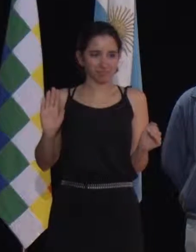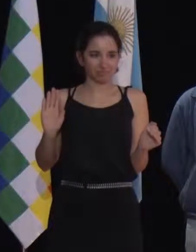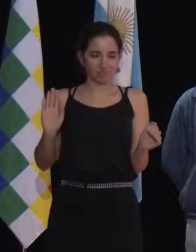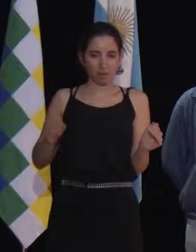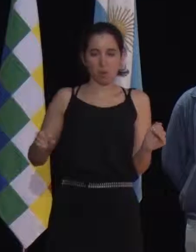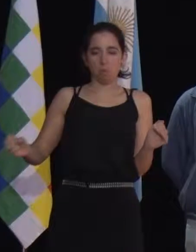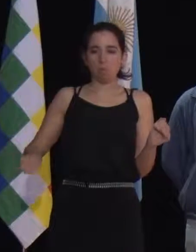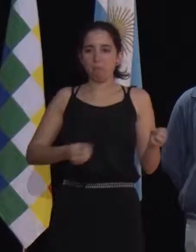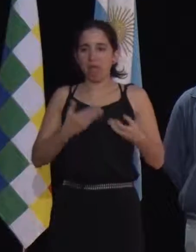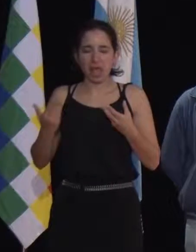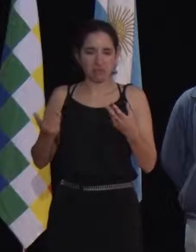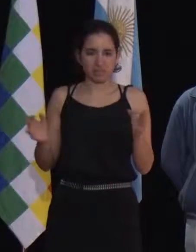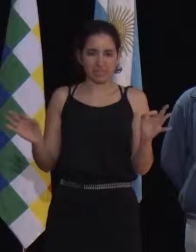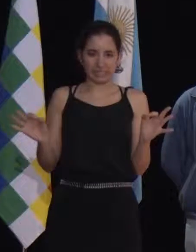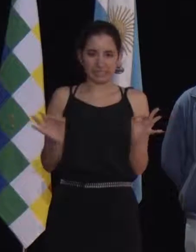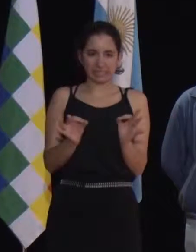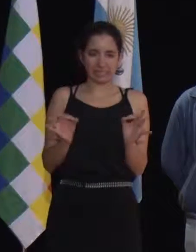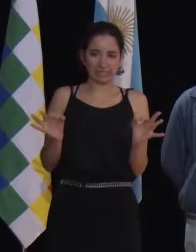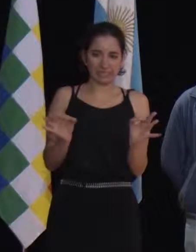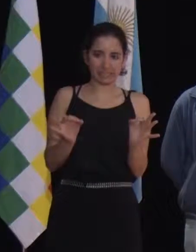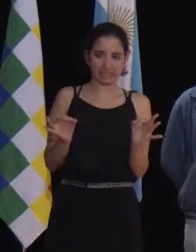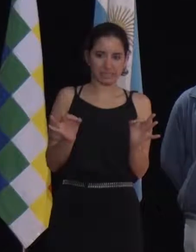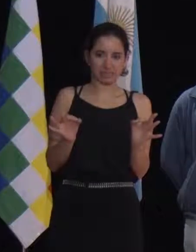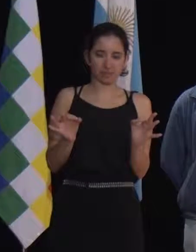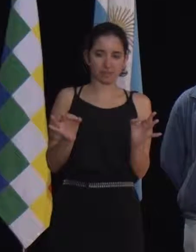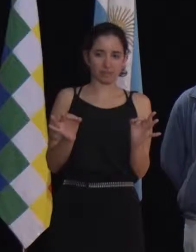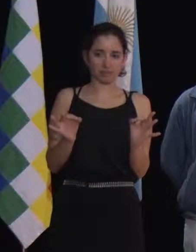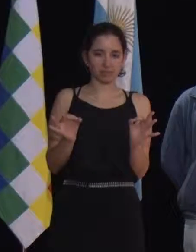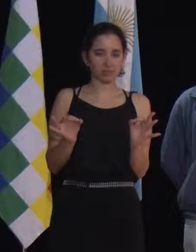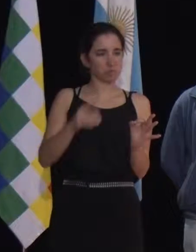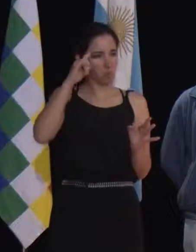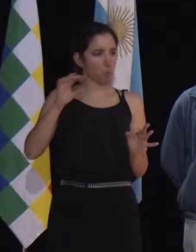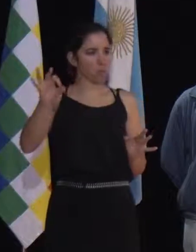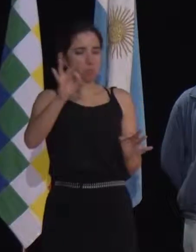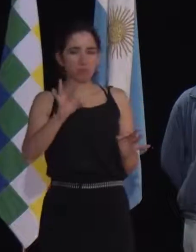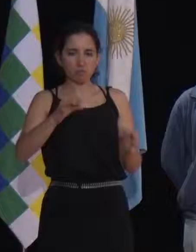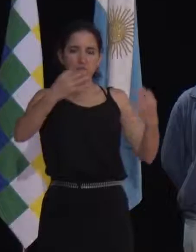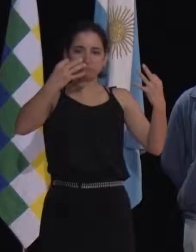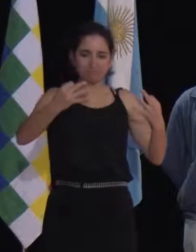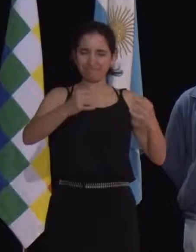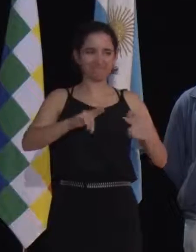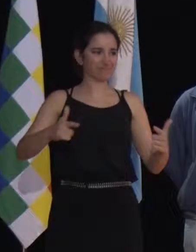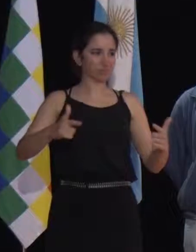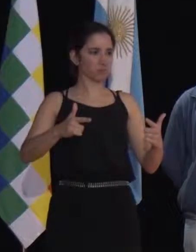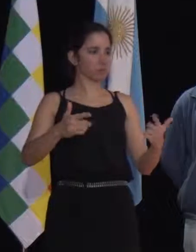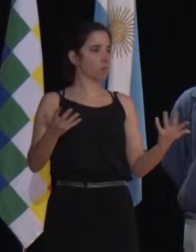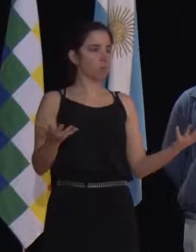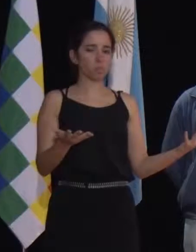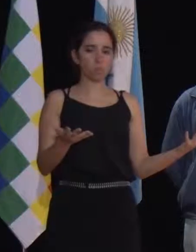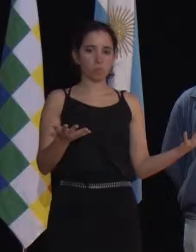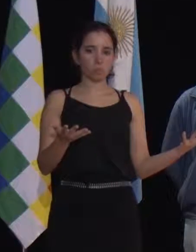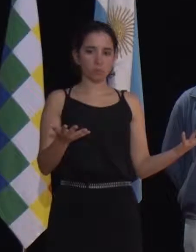expresarse ya que no nos dan lugar para para opinar o para tener cierta